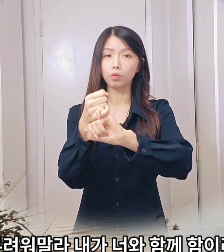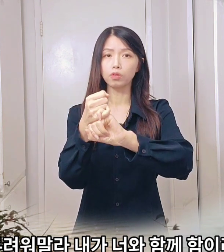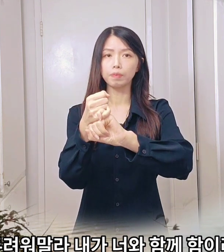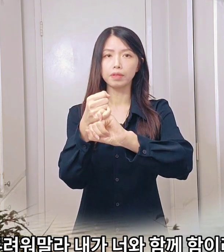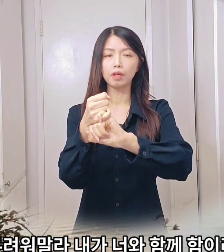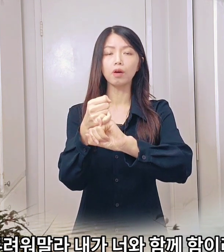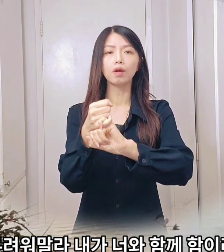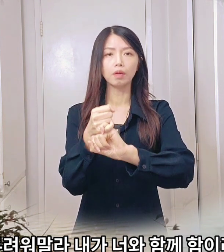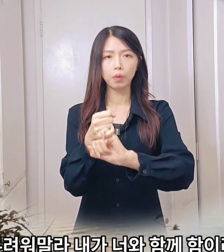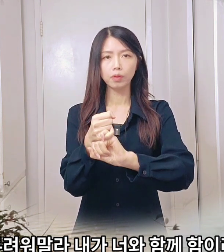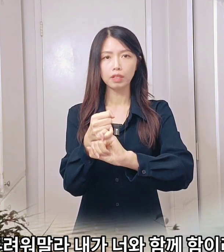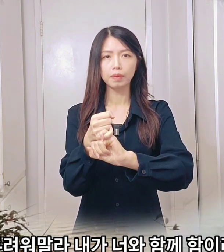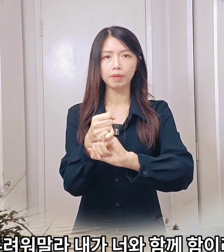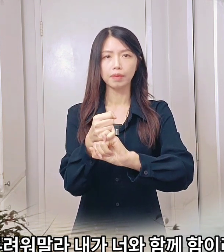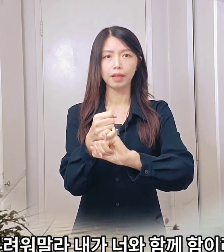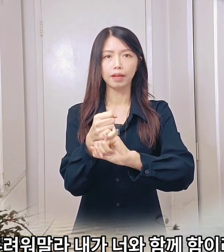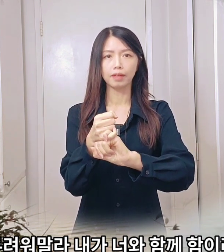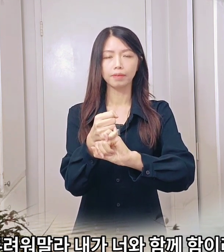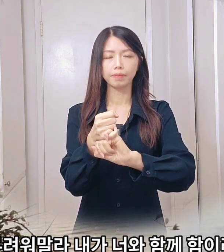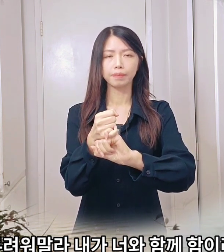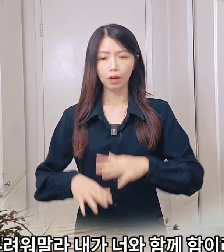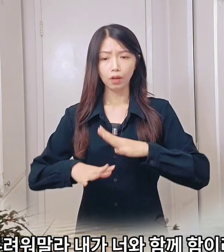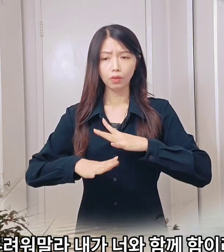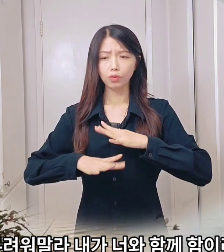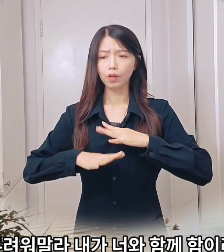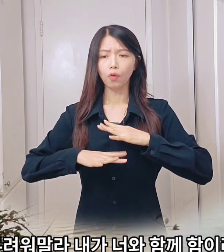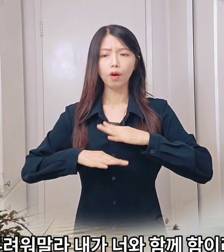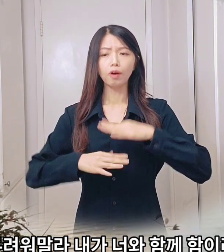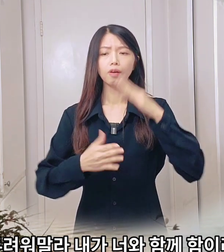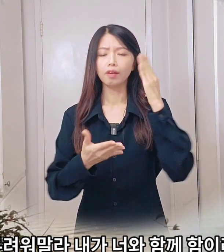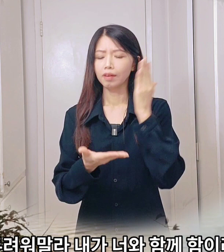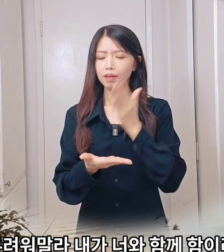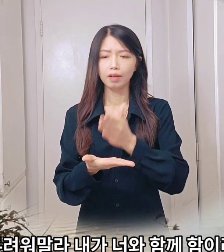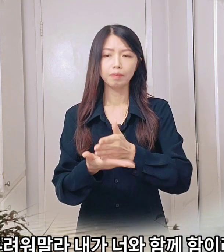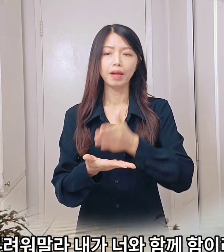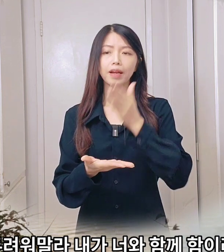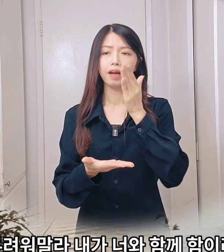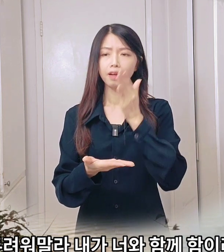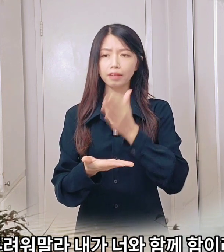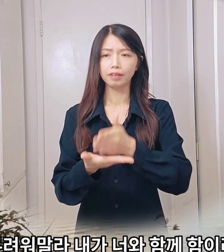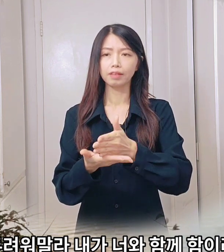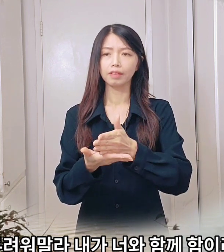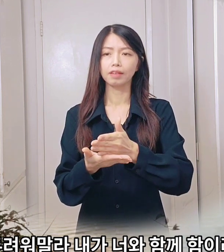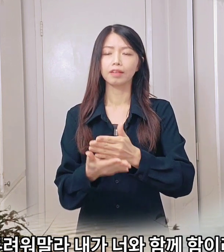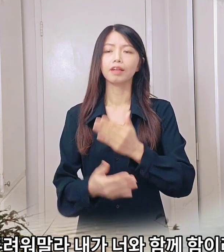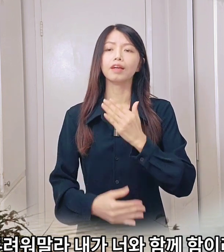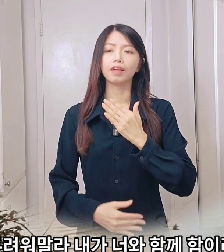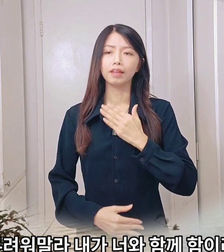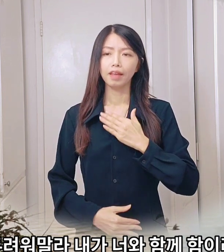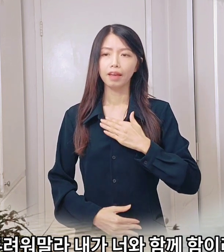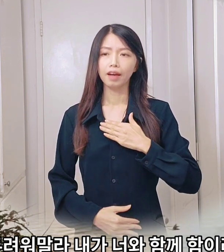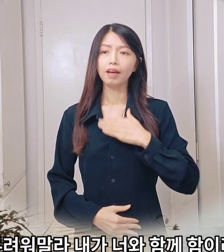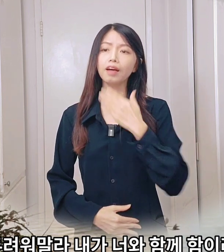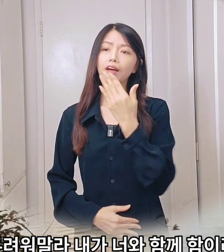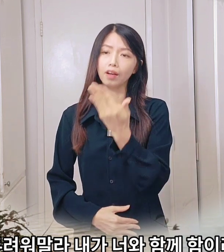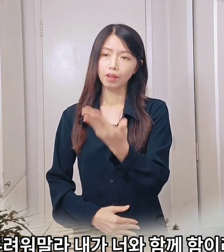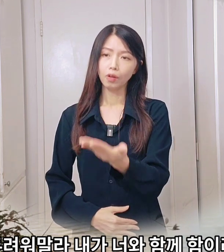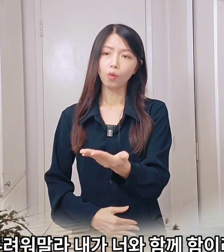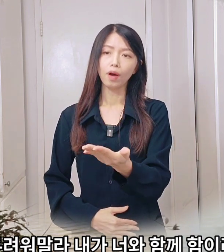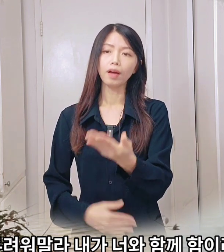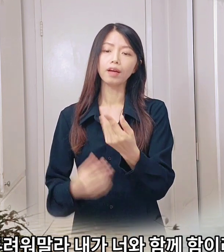새끼손가락을 걸어주시면서 표현하시면 됩니다. 두려워 말라.